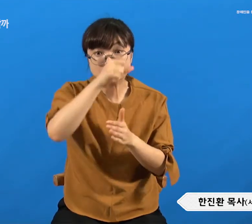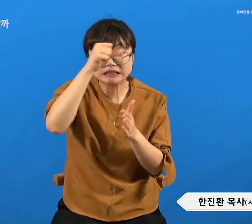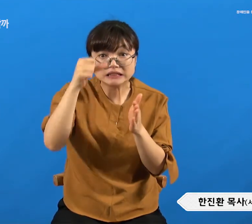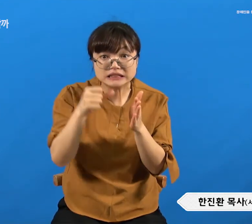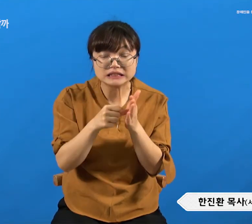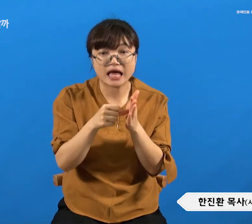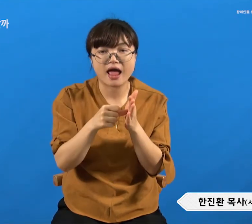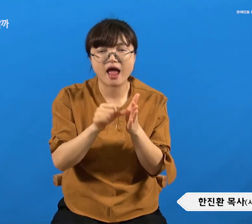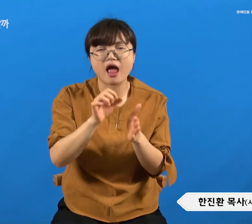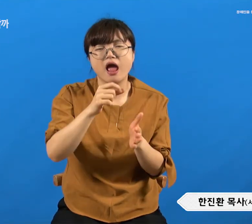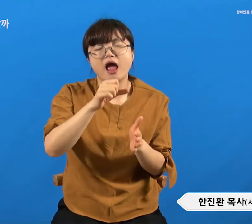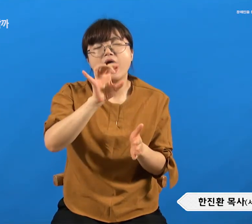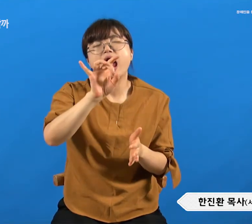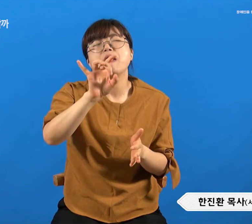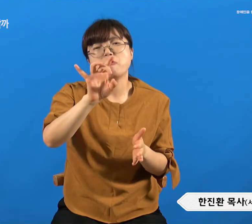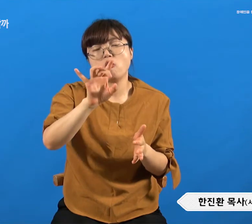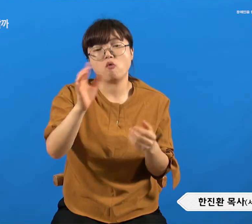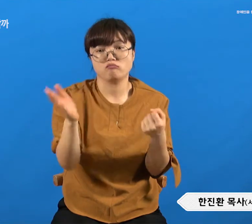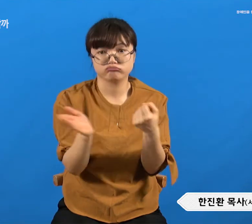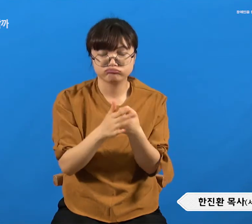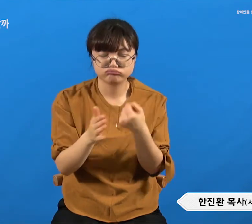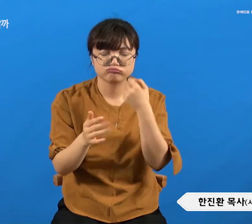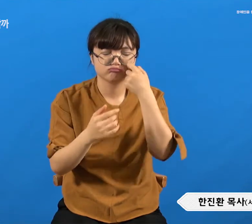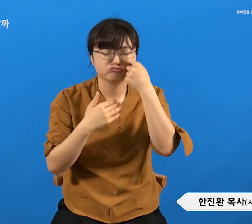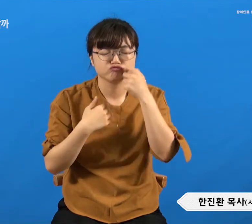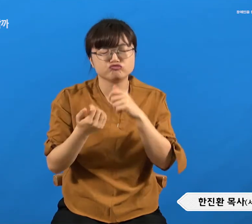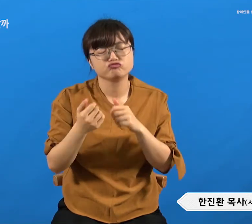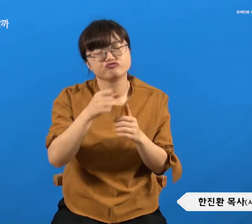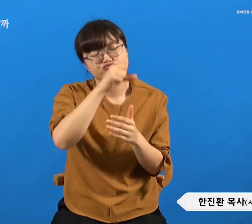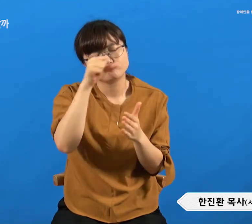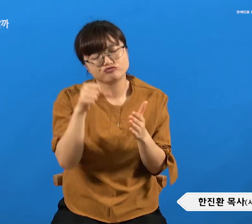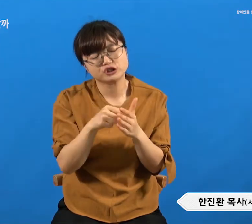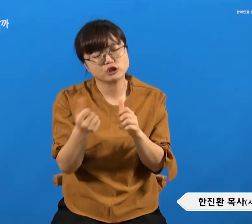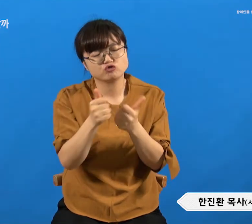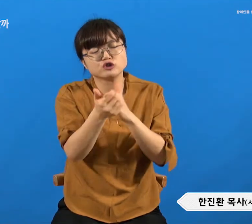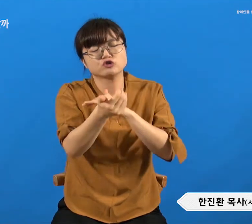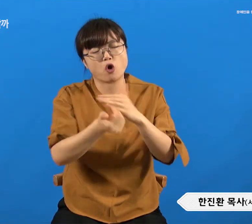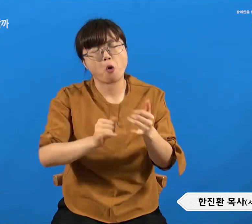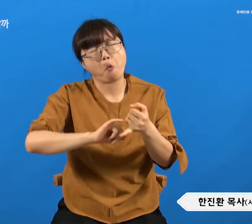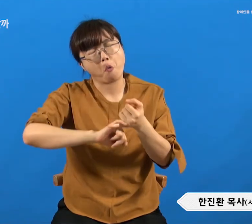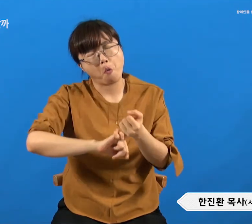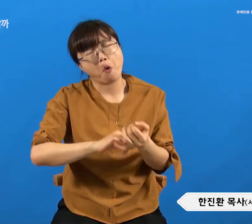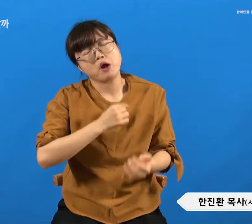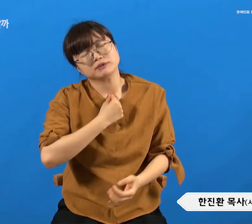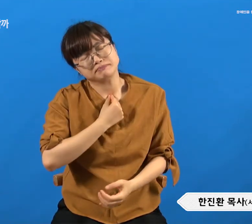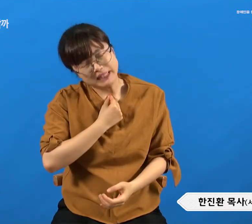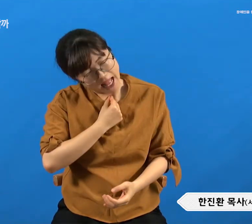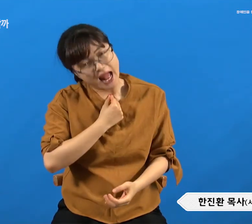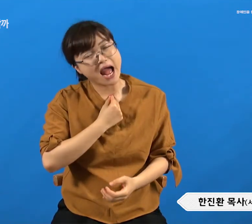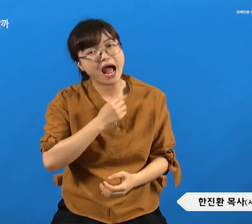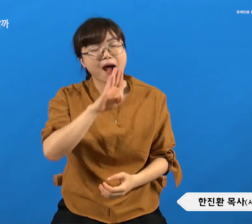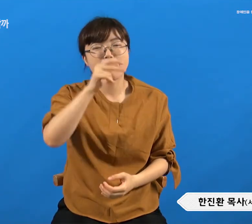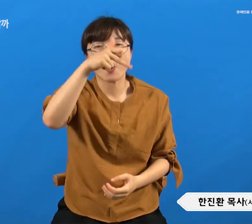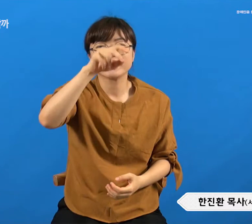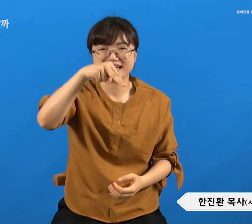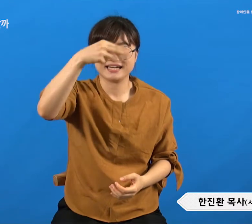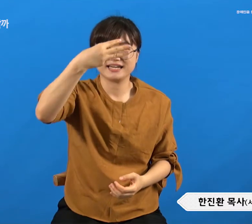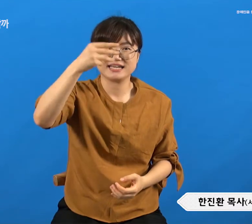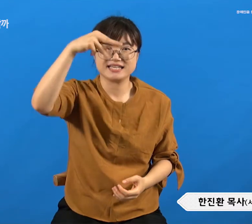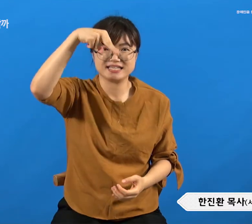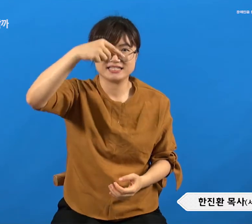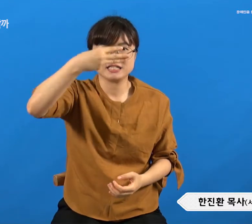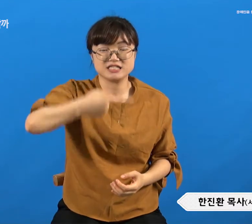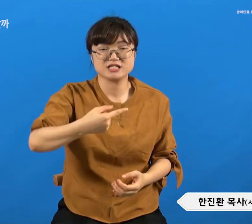인생이 한 번밖에 없으니까 그래서 내 인생 끝나기 전에 꼭 해보고 싶다 하는